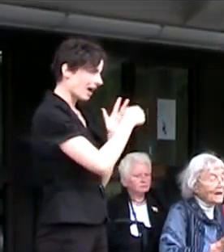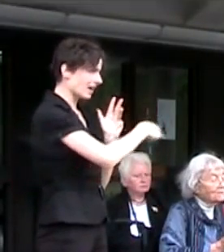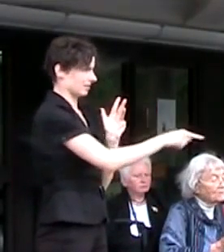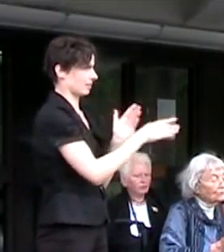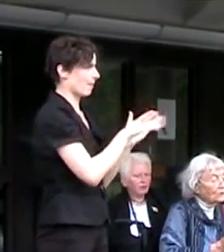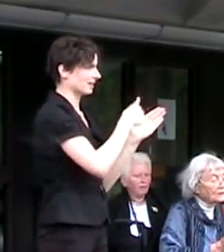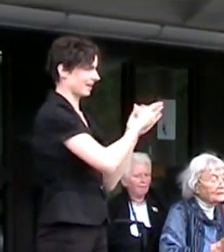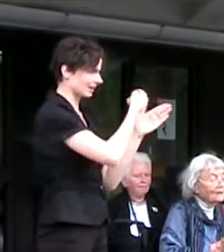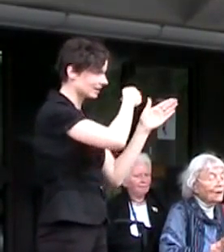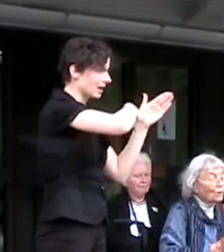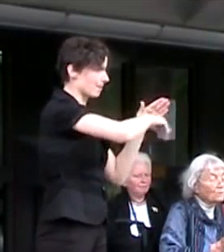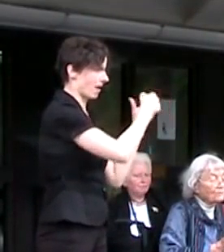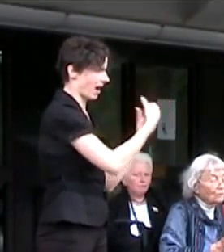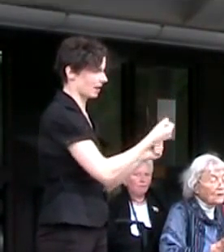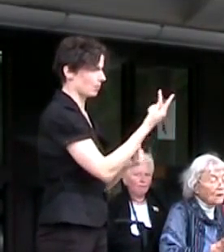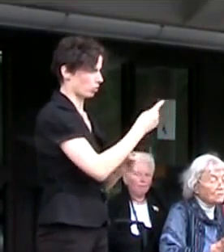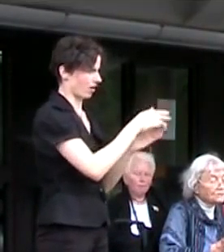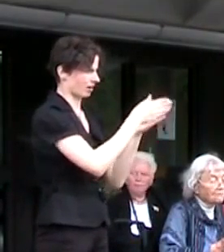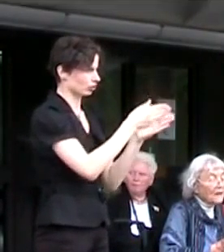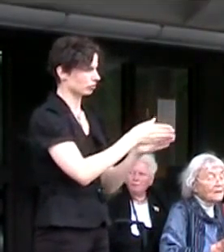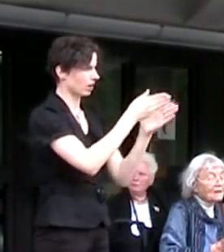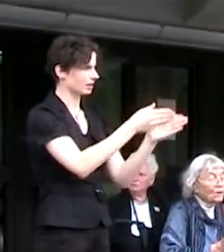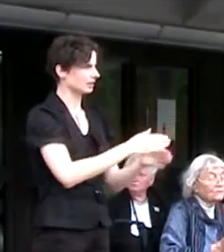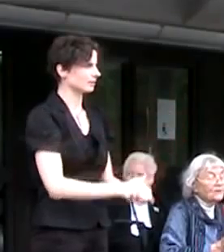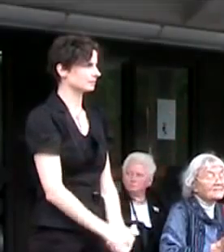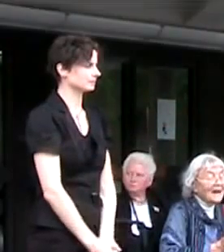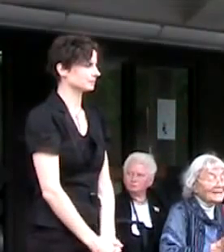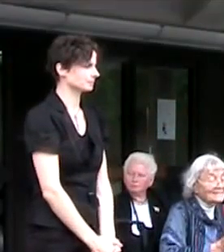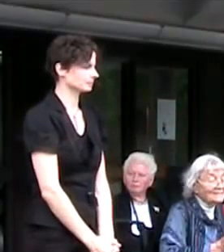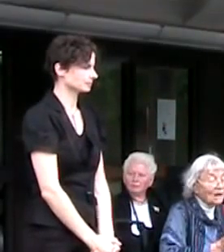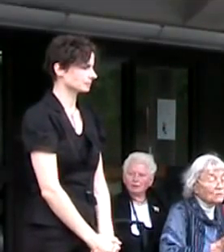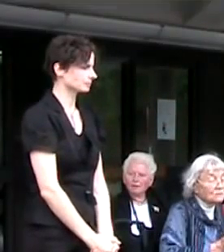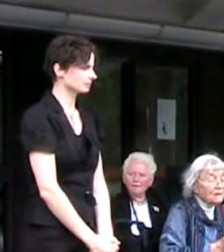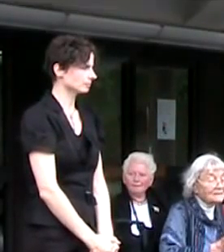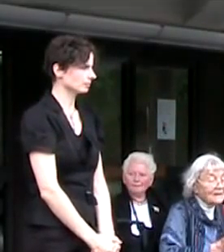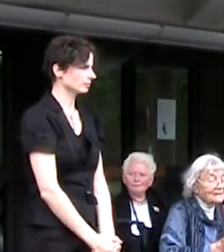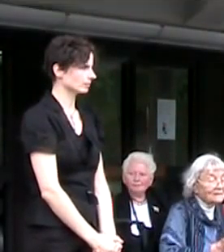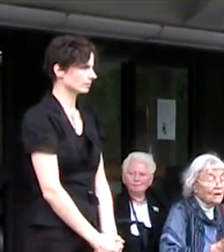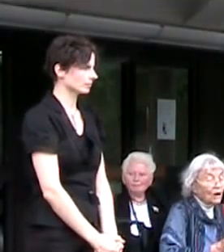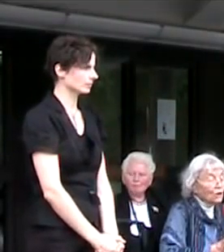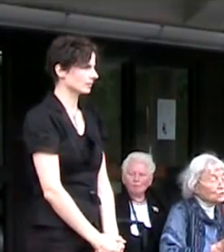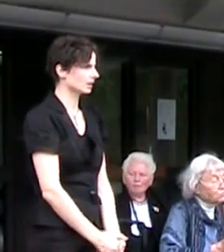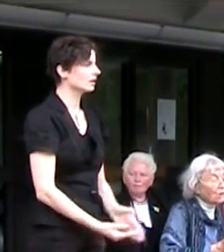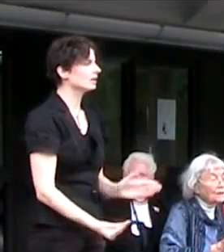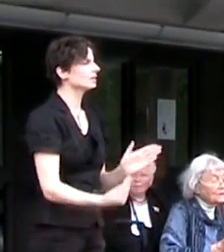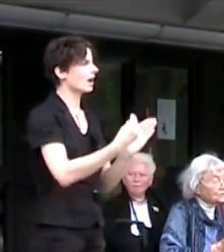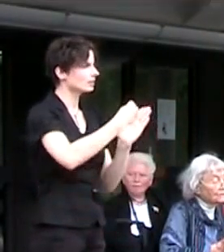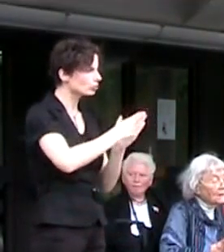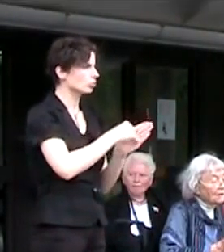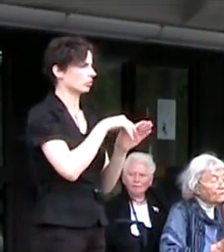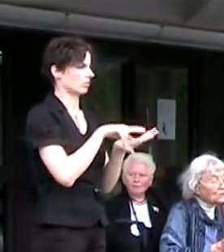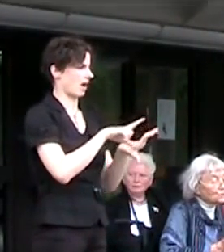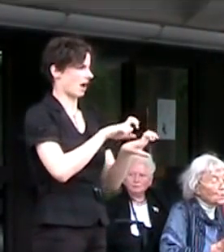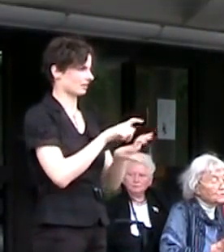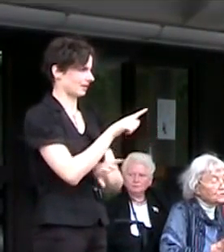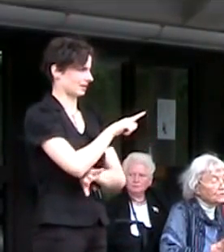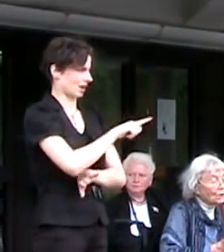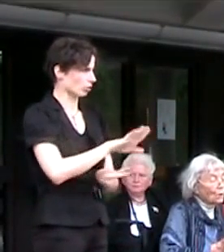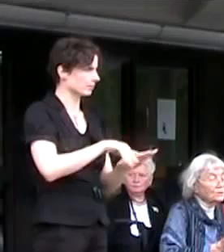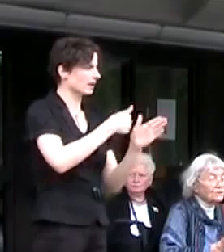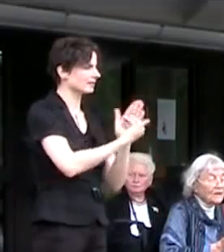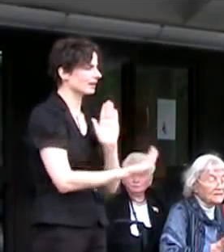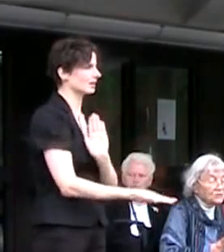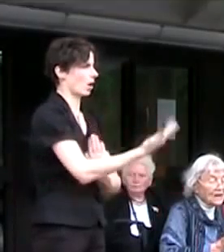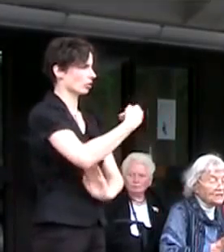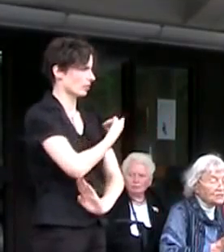und Heimbewohnerinnen und Bewohnern aus. Davon fast 80.000 Patienten aus polnischen, französischen